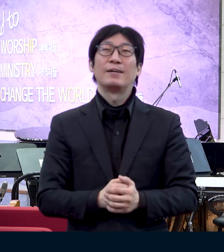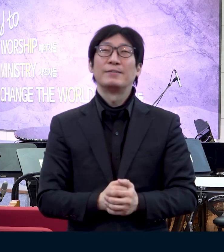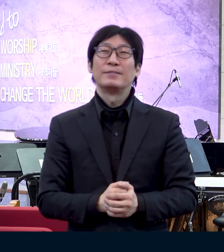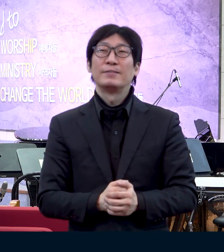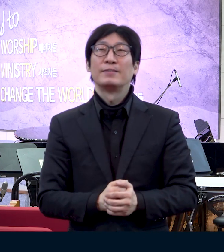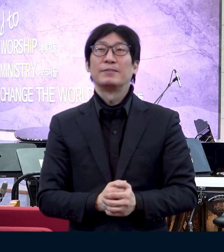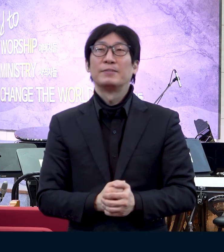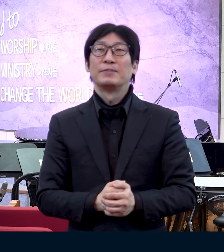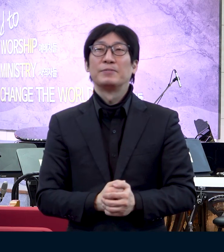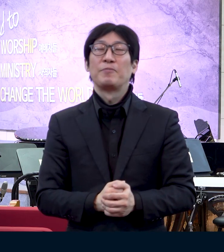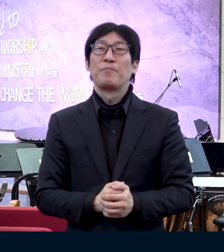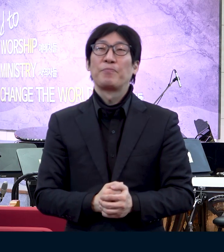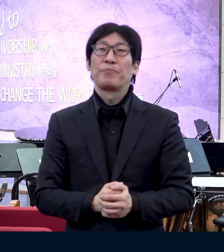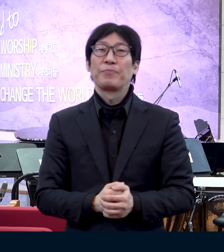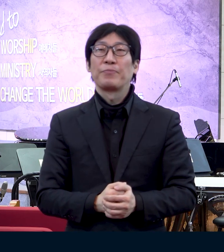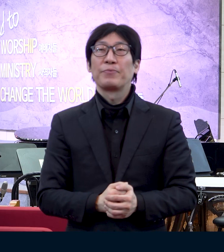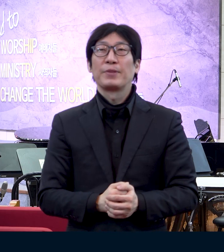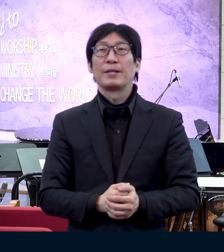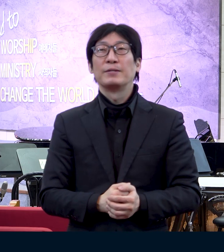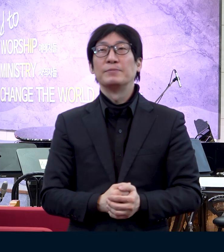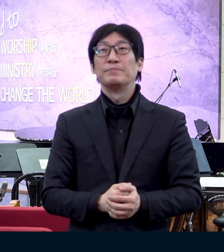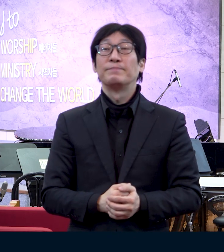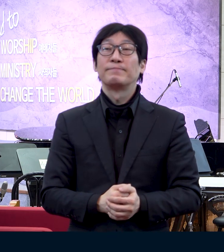그게 타락이죠.